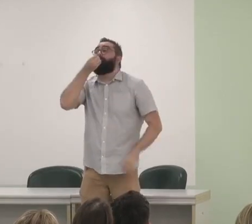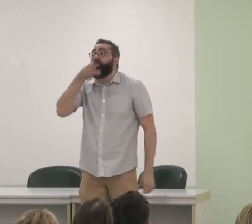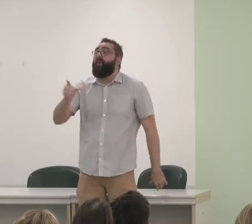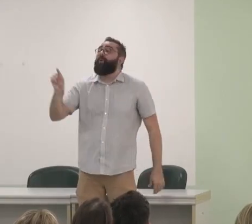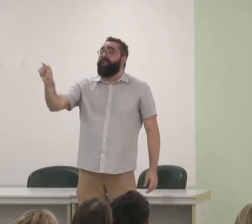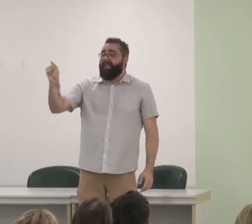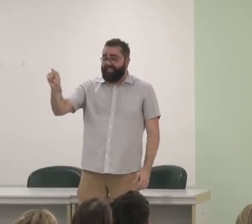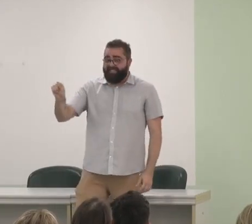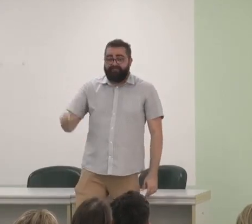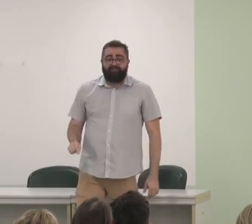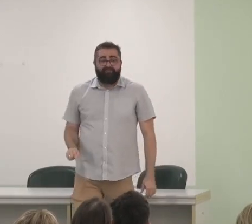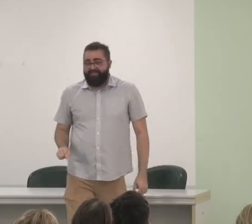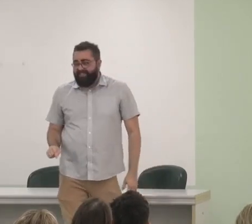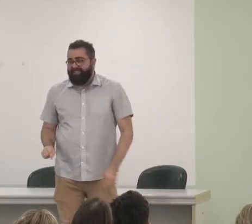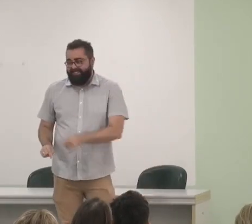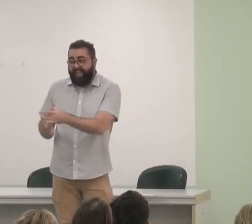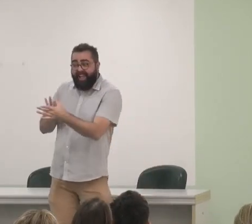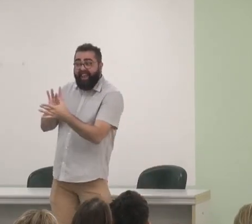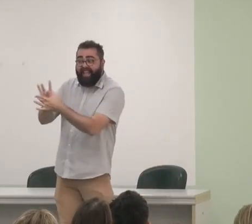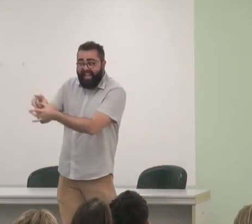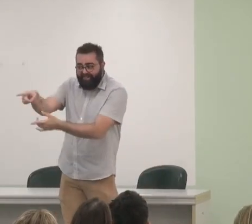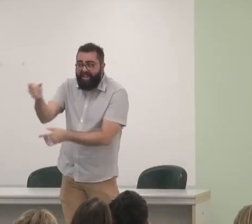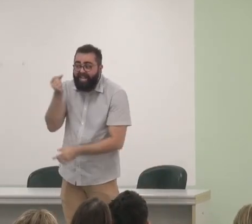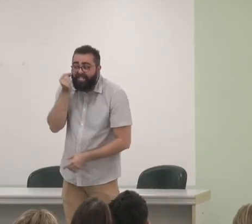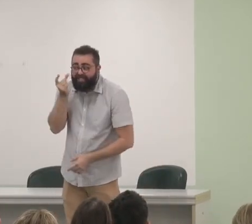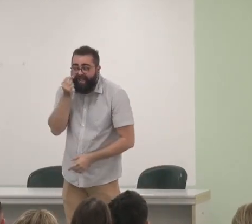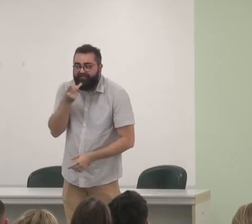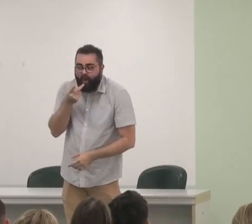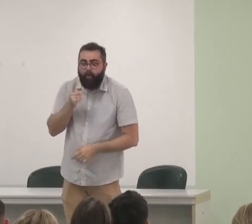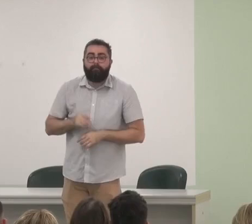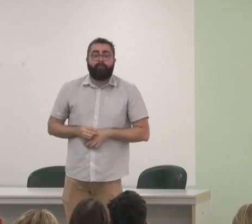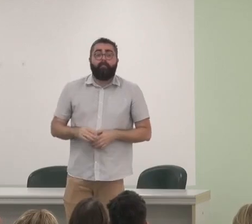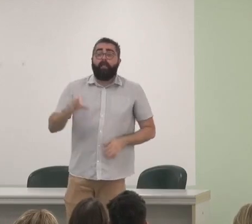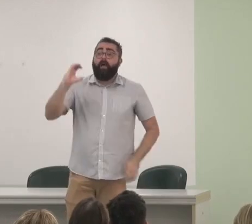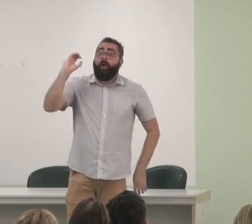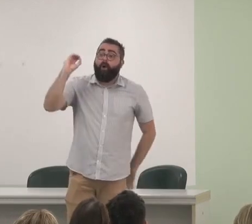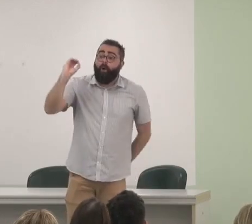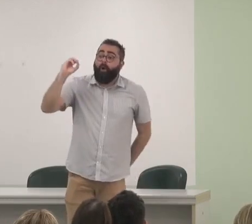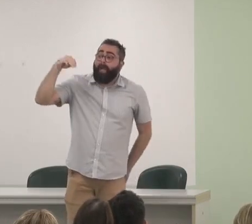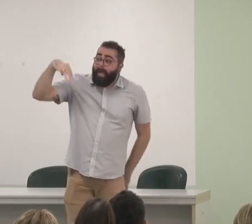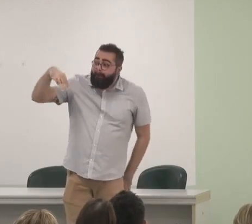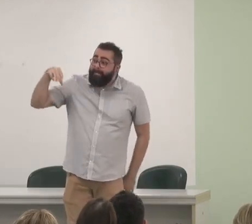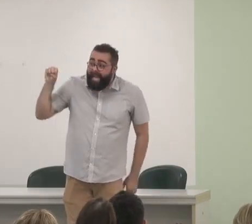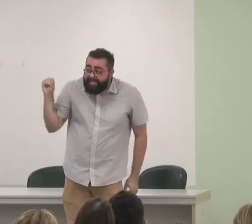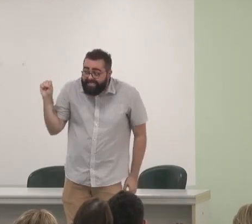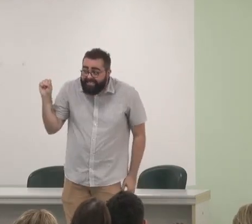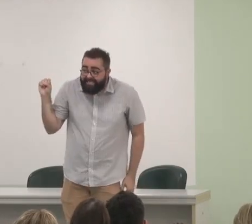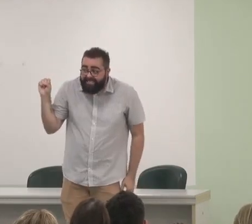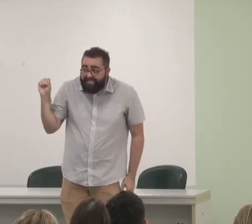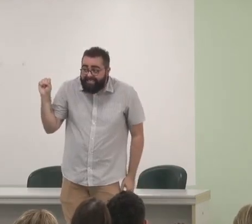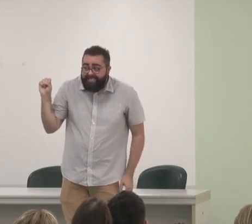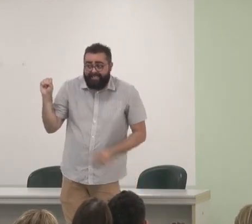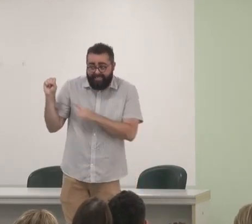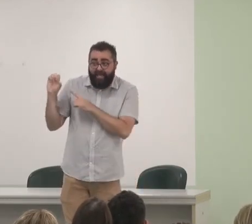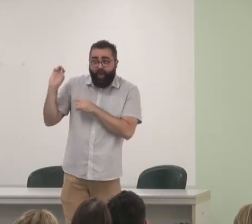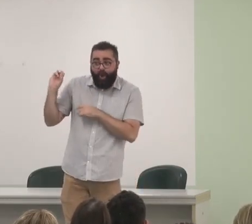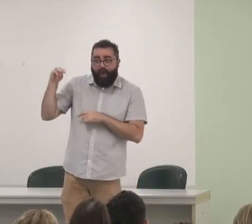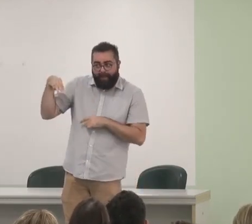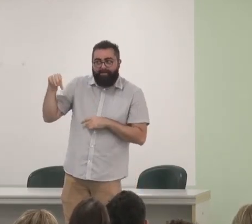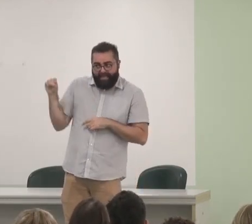Mas uma notícia interessante que eu gostaria de passar a vocês, que tem relação com o que a professora Angélica falou no começo da apresentação